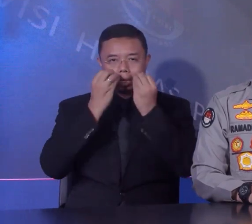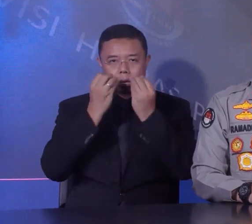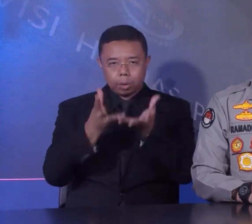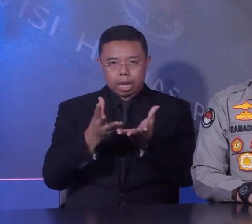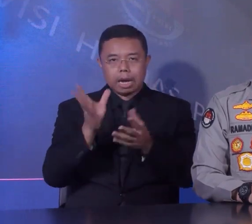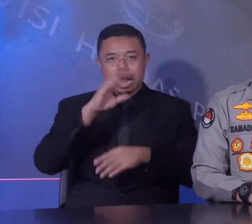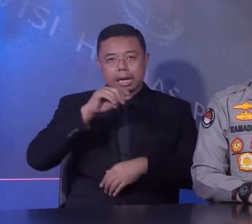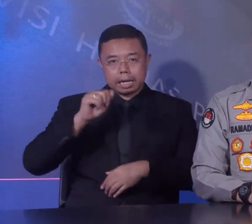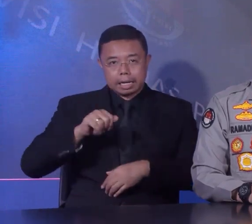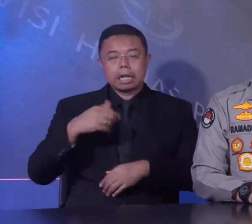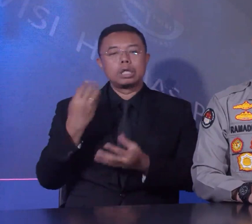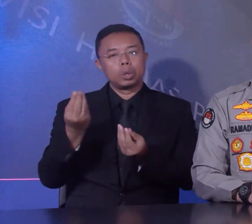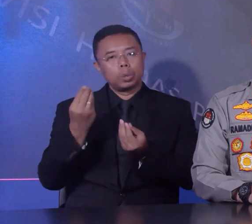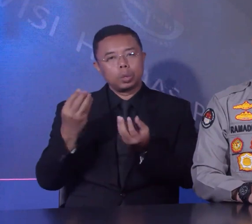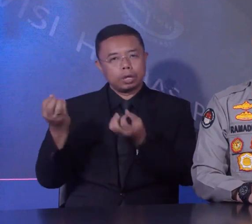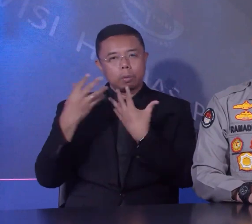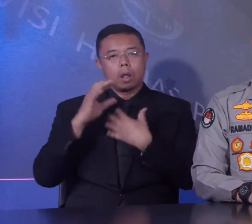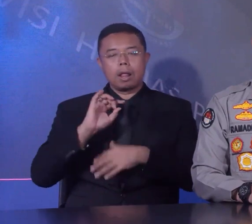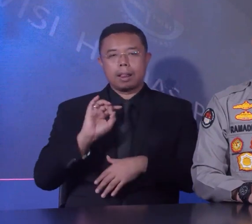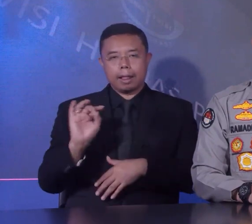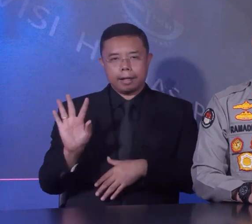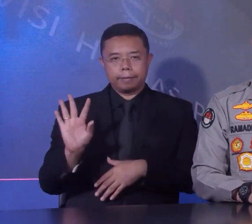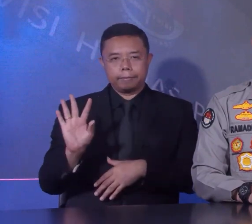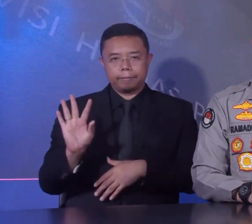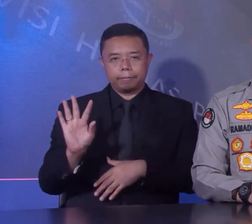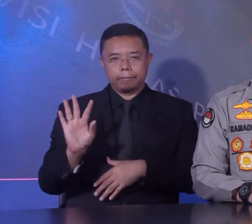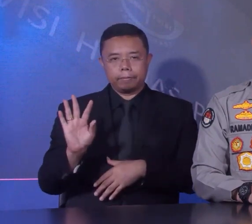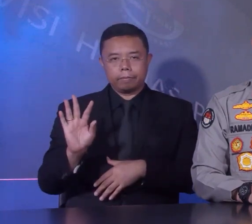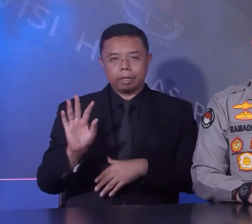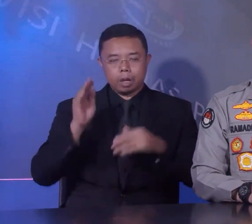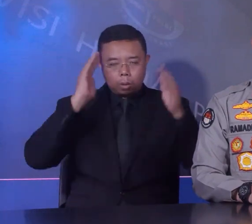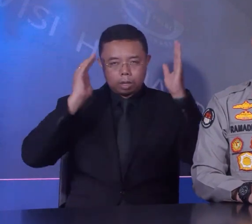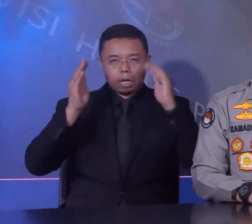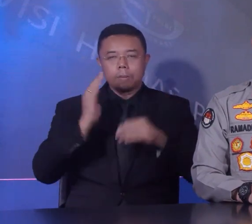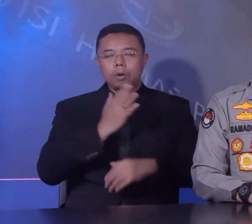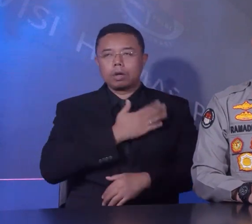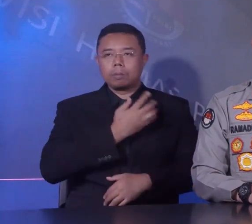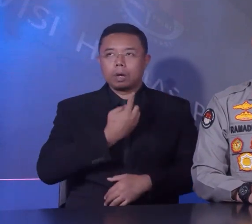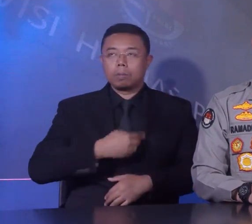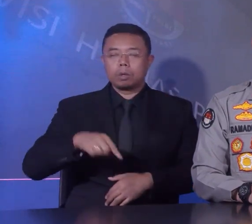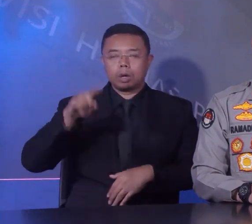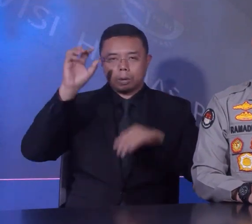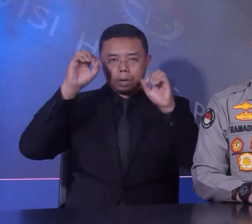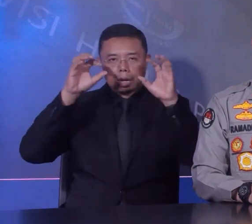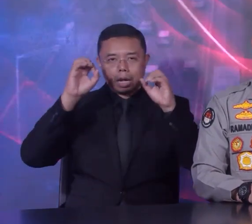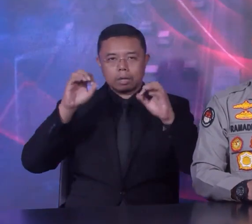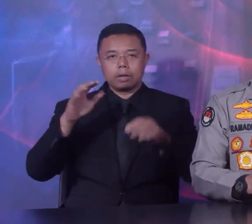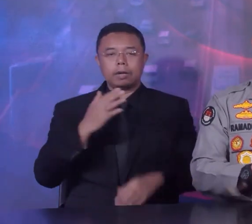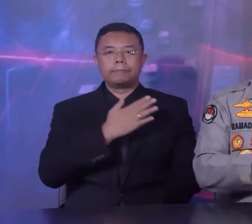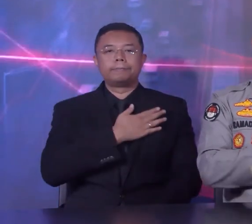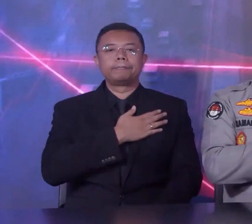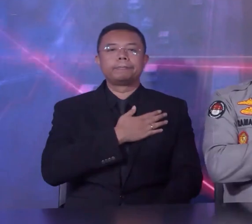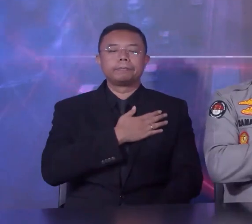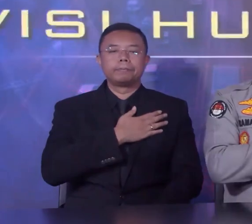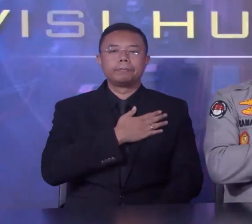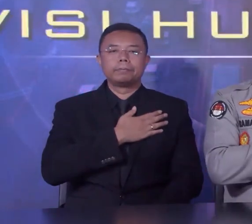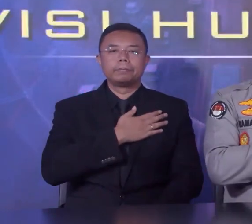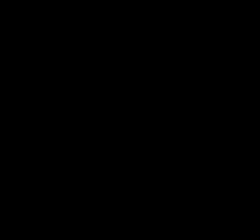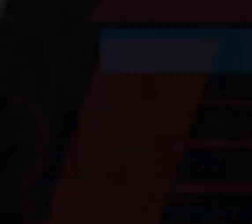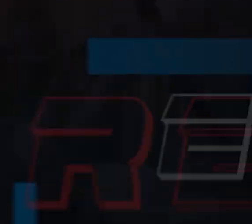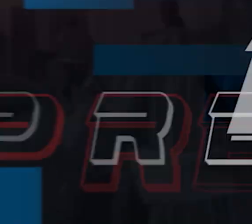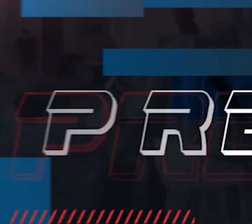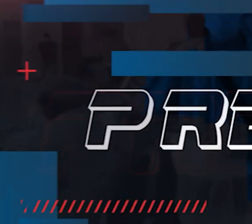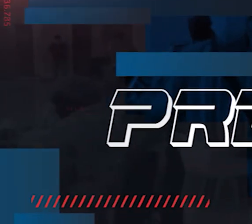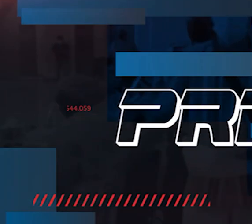pada hari ini dan kita tunggu bersama update berikutnya wassalamualaikum warahmatullahi wabarakatuh Salam presisi